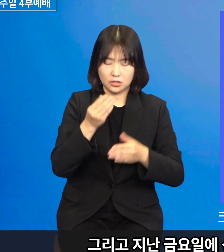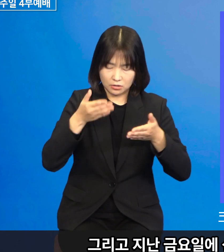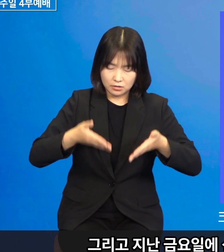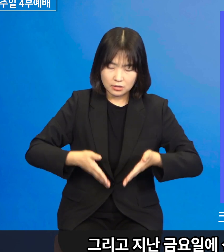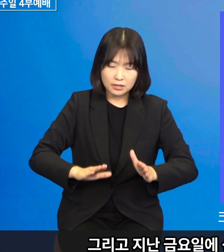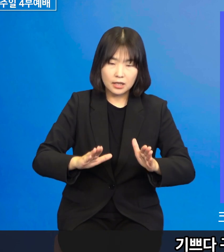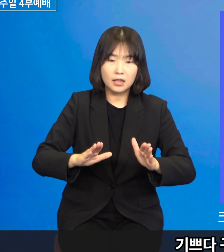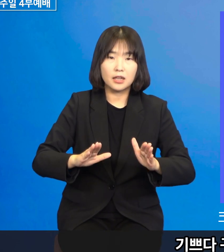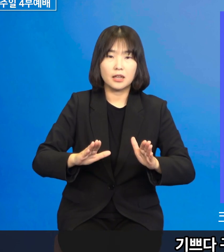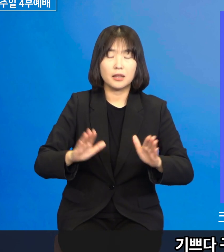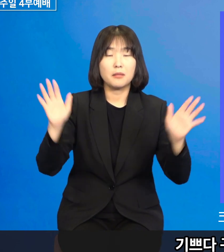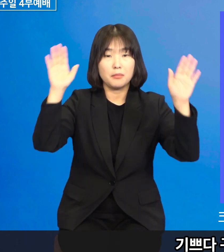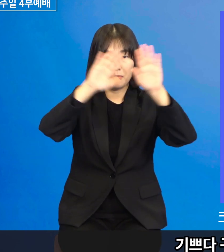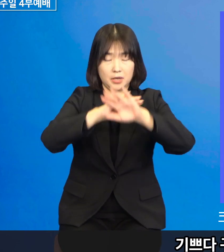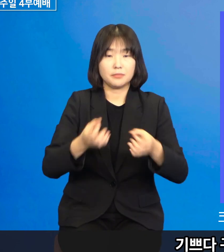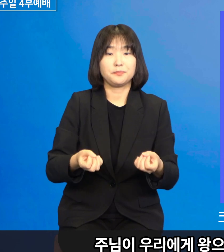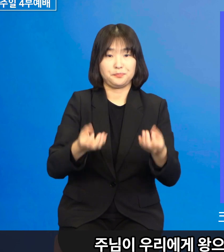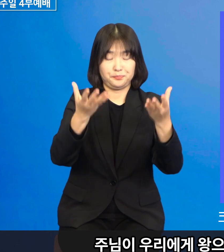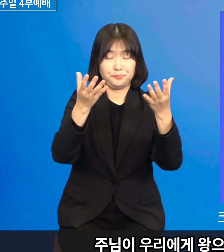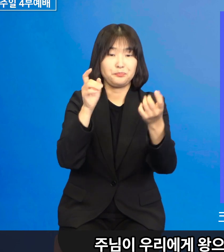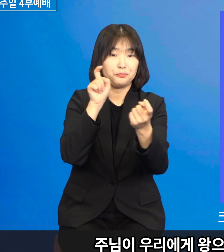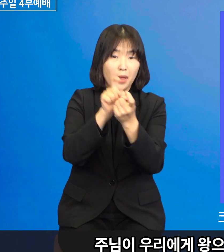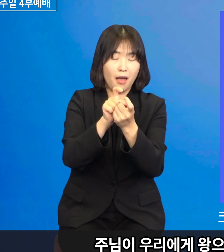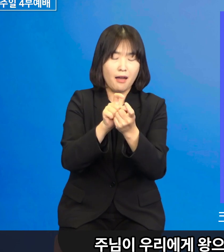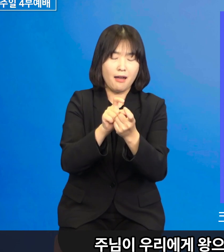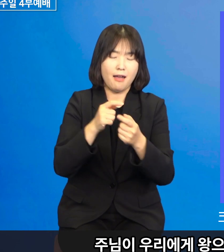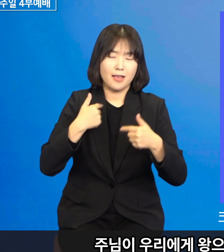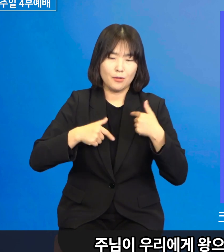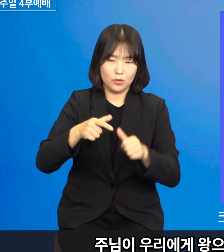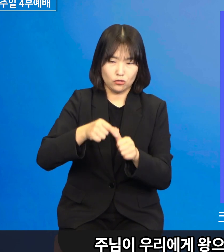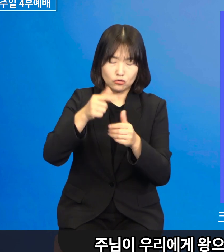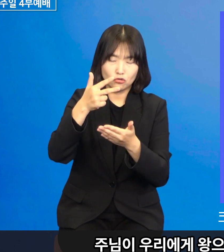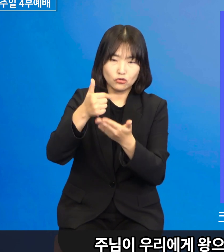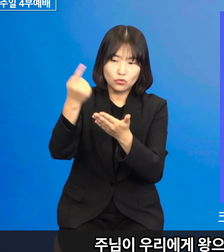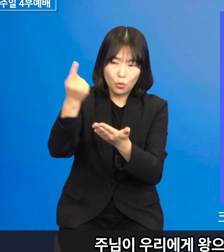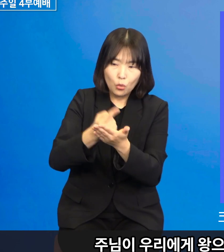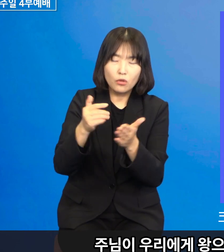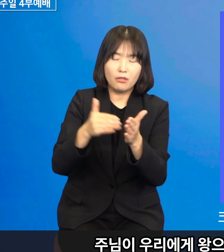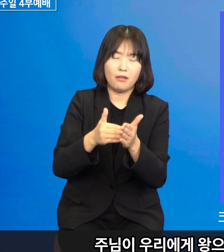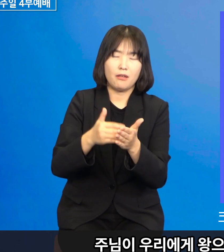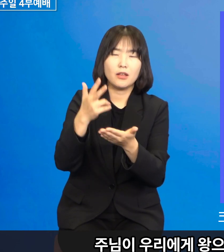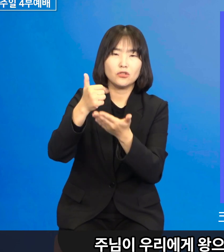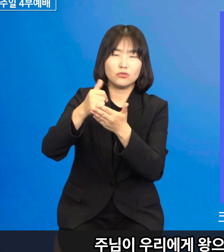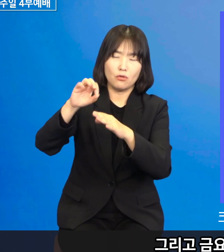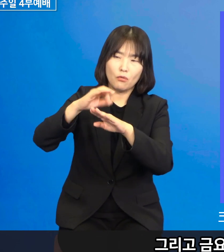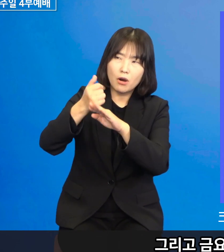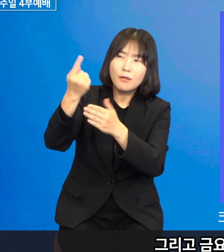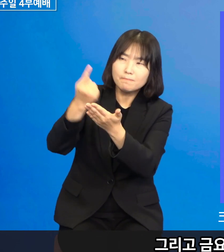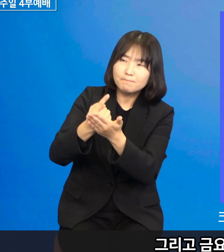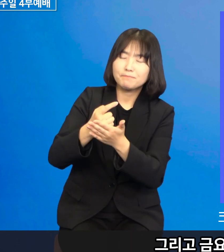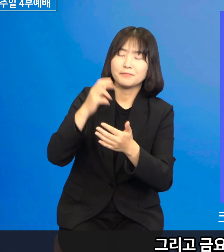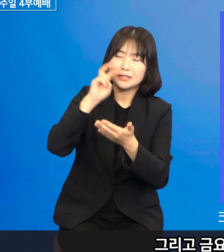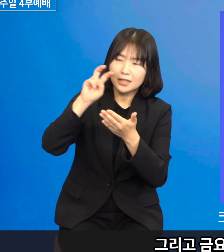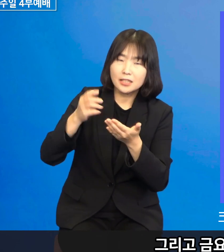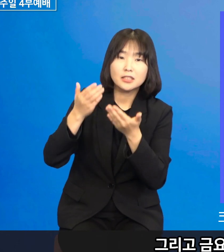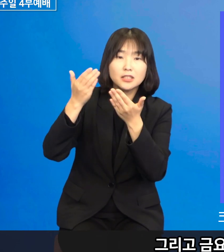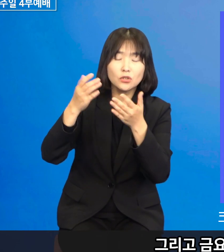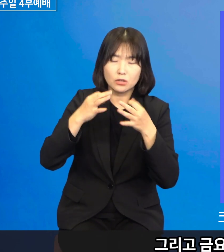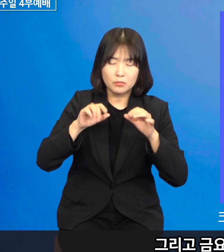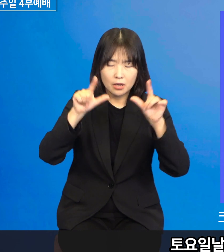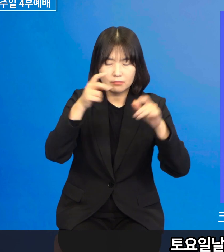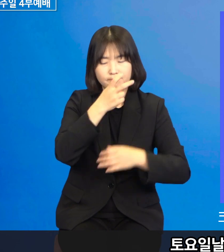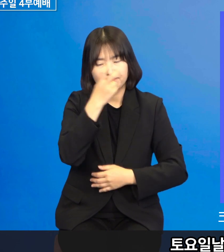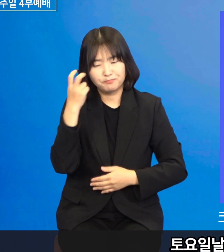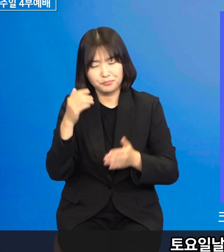맞이했어요. 기쁘다 구주 오셨네. 주님이 우리에게 왕으로 오셨구나 찬양을 하고, 그리고 금요일에